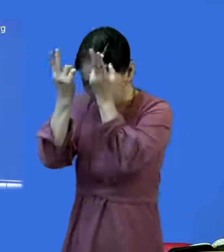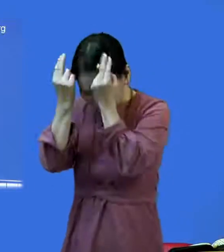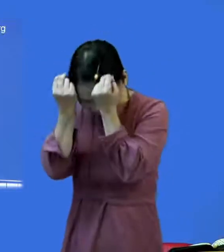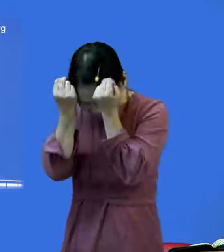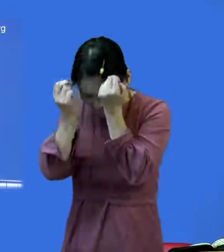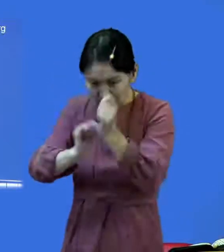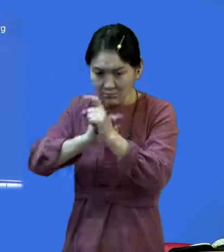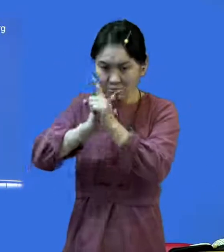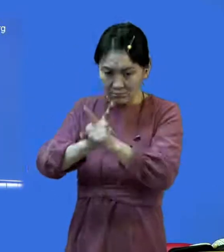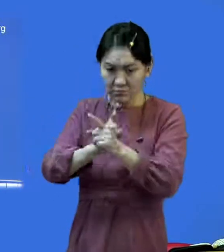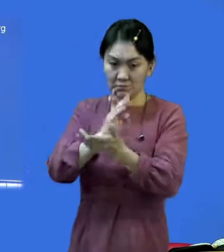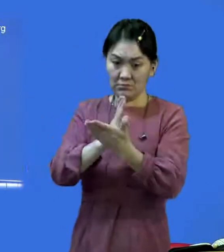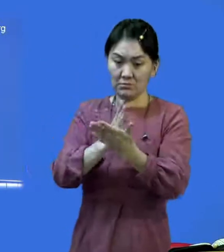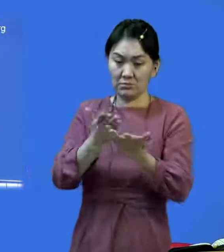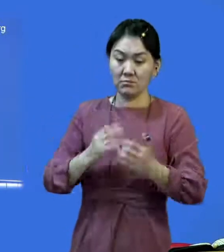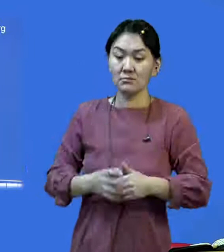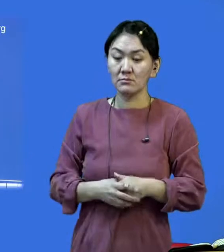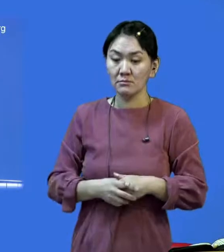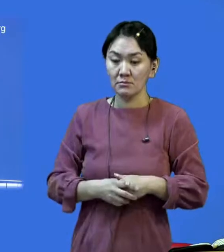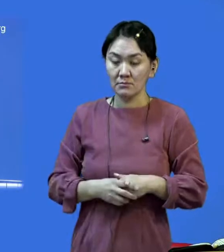байж